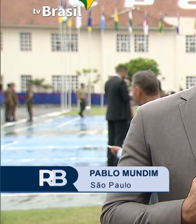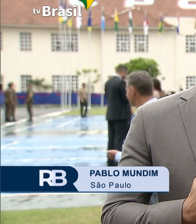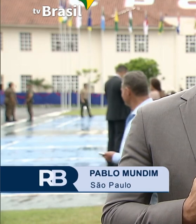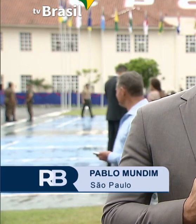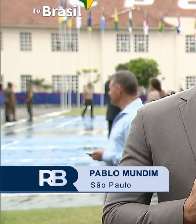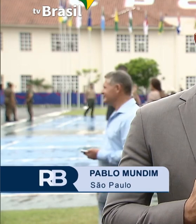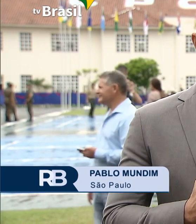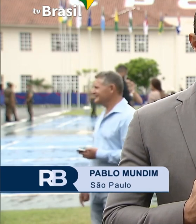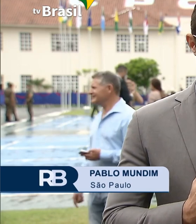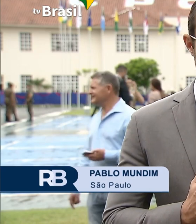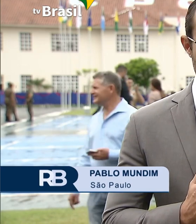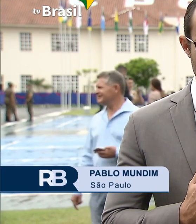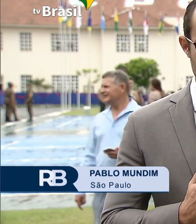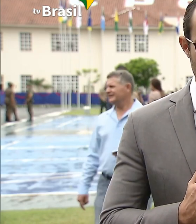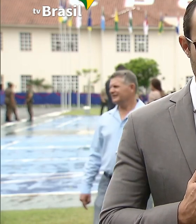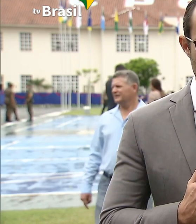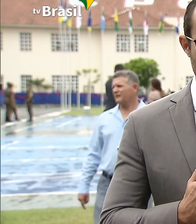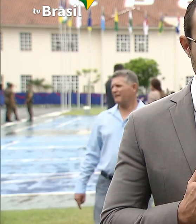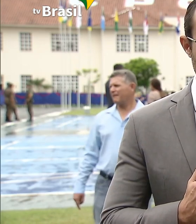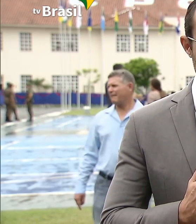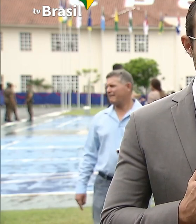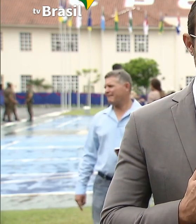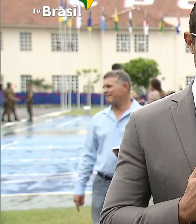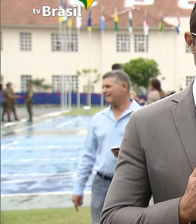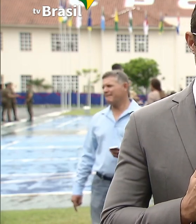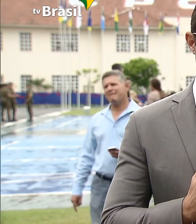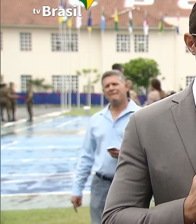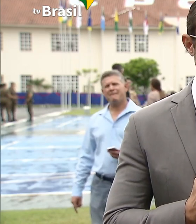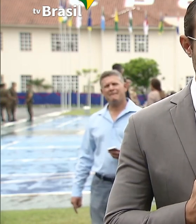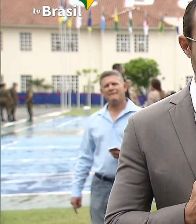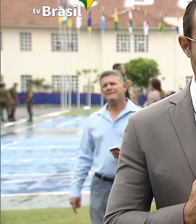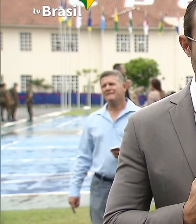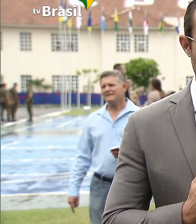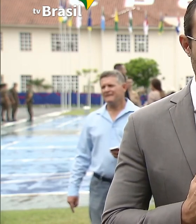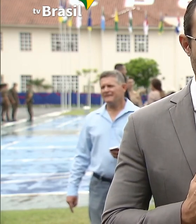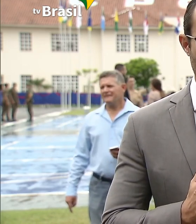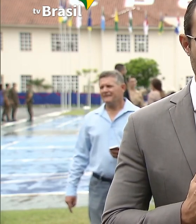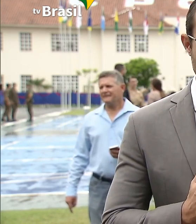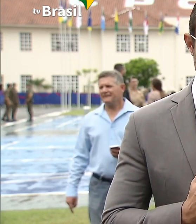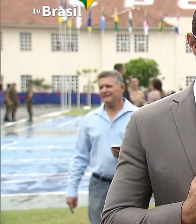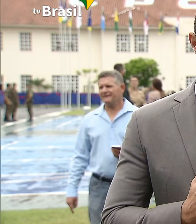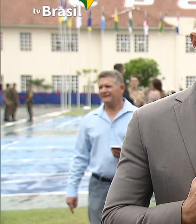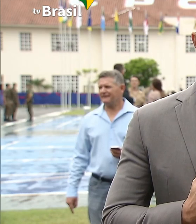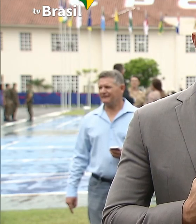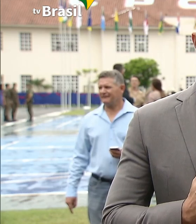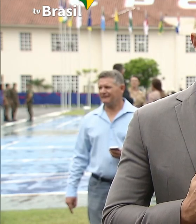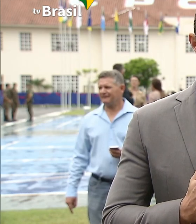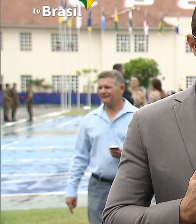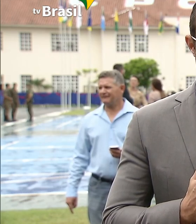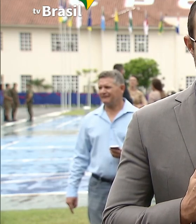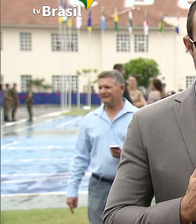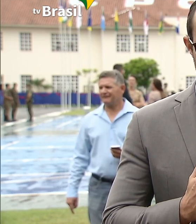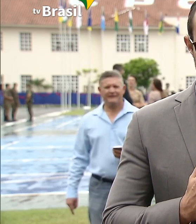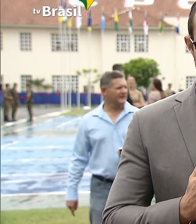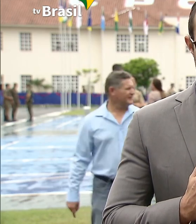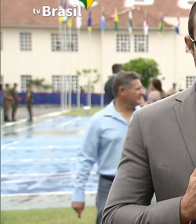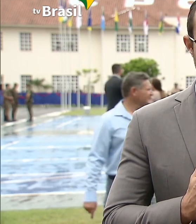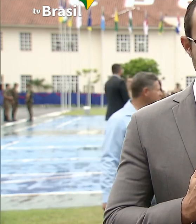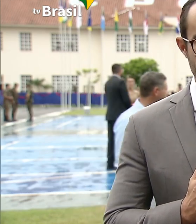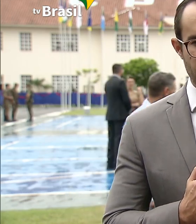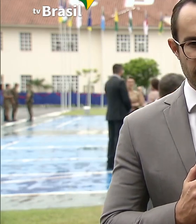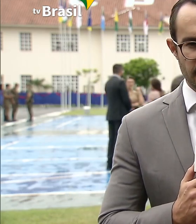Paulo, conta com pavilhões de salas e uma grande estrutura poliesportiva, como pista de atletismo e parque